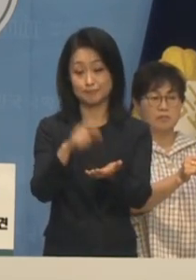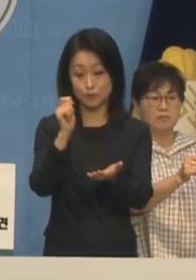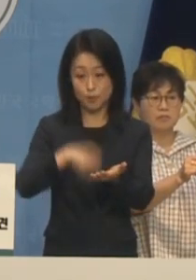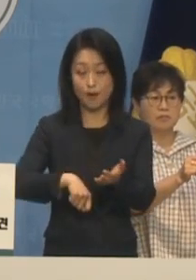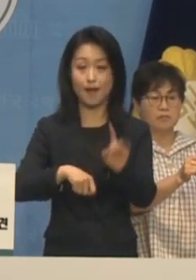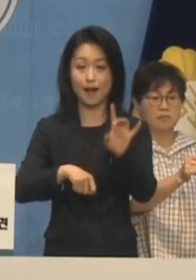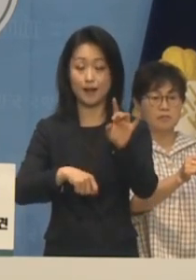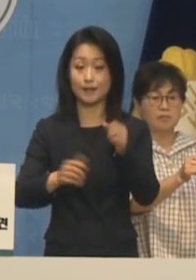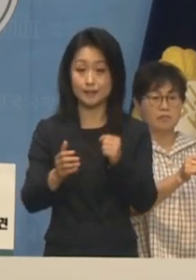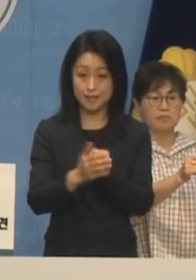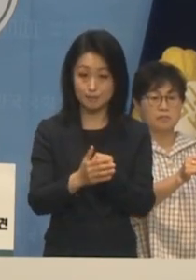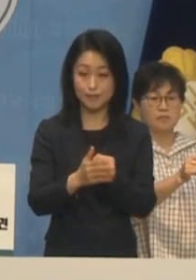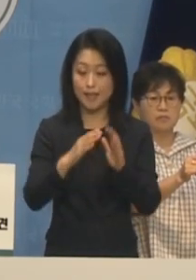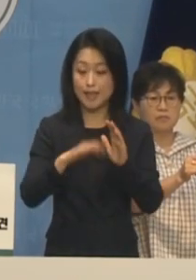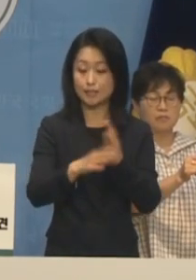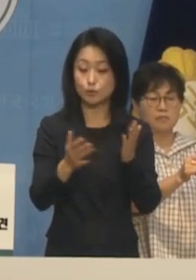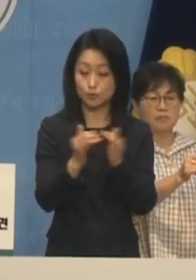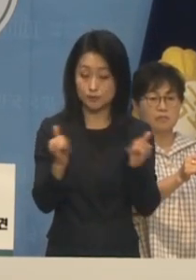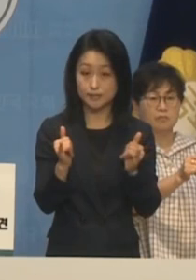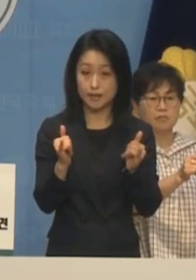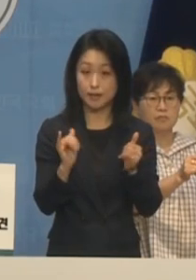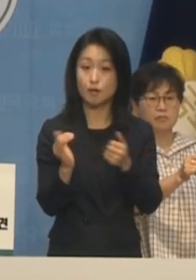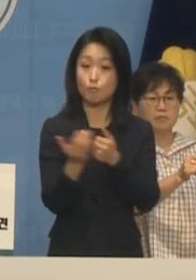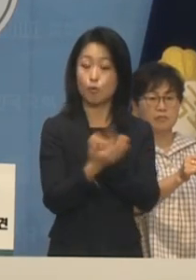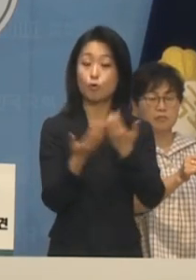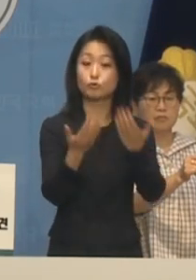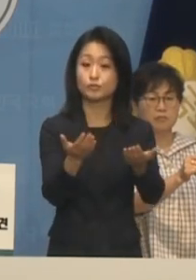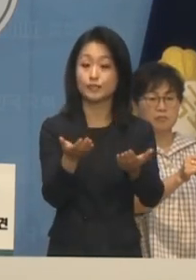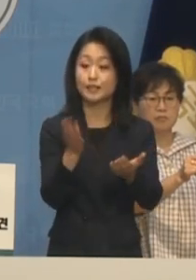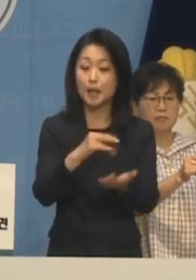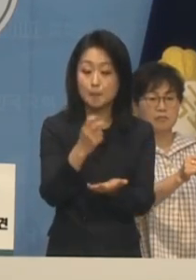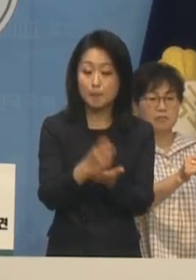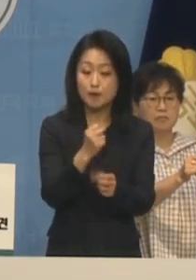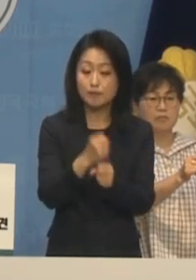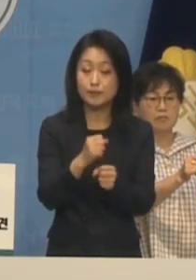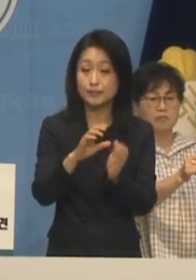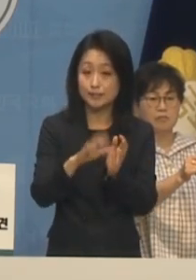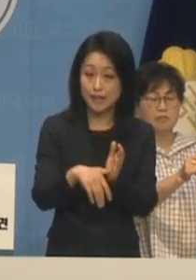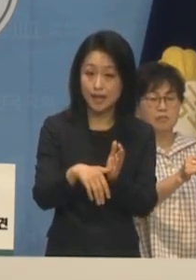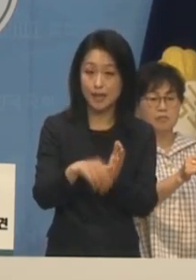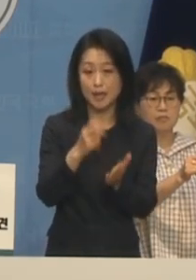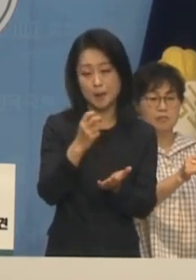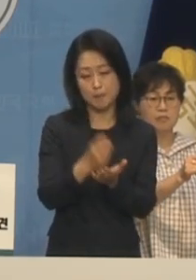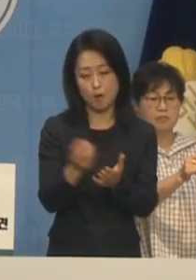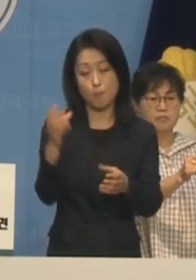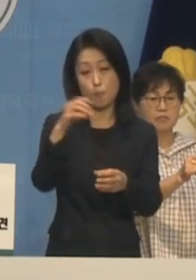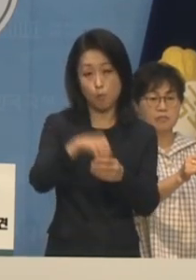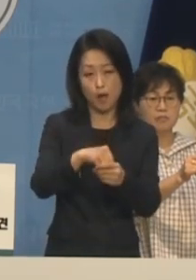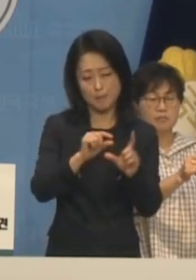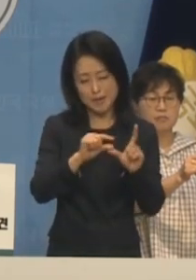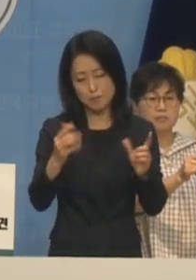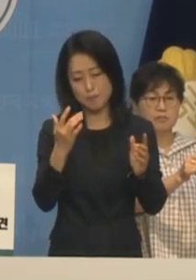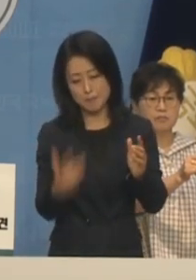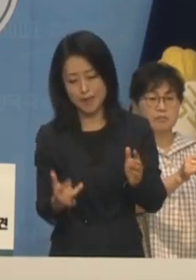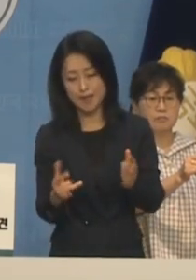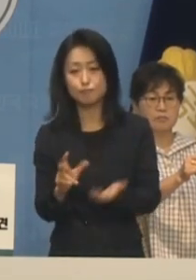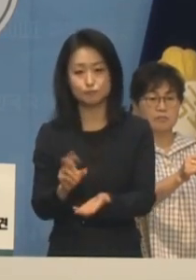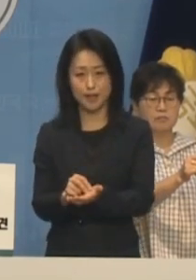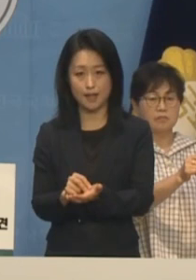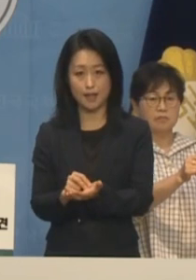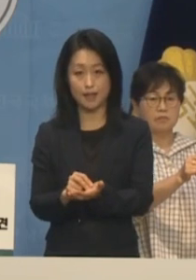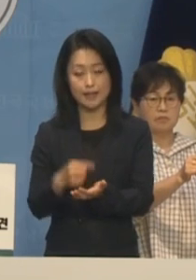고용 개선을 위한 법적 토대가 마련됐지만 입법 과정에서 법안에 담겼던 내용이 일부 빠지며